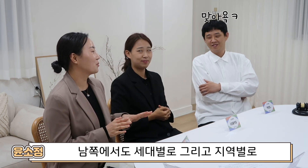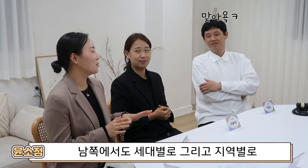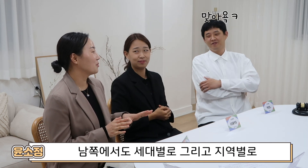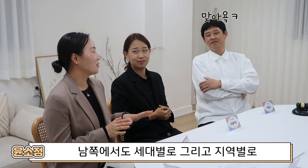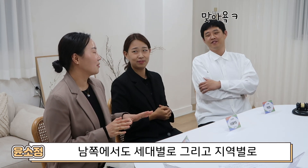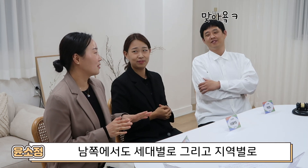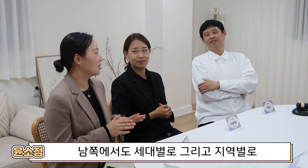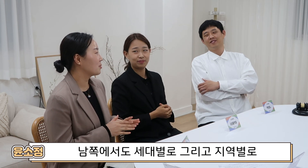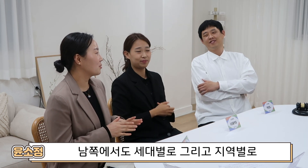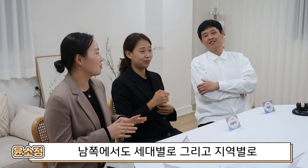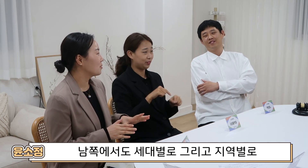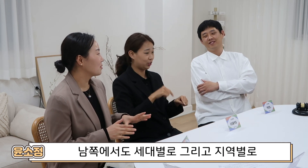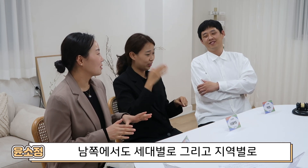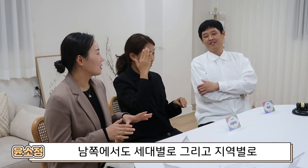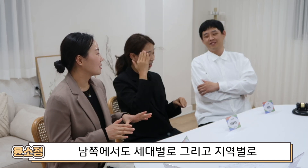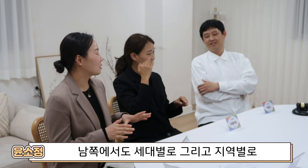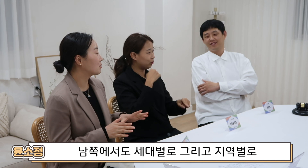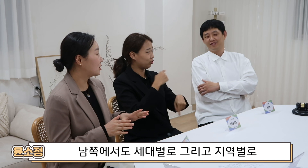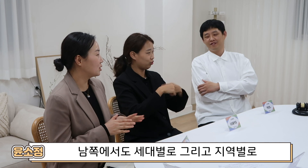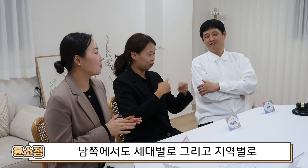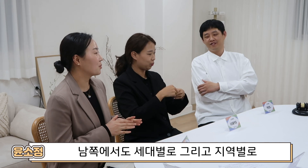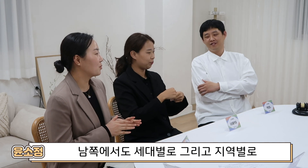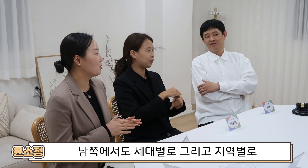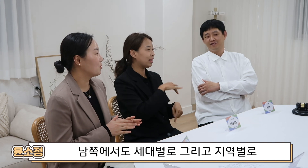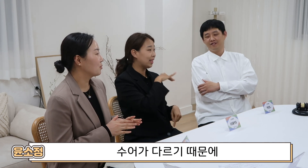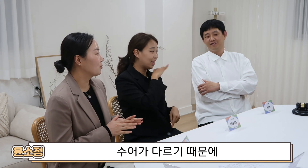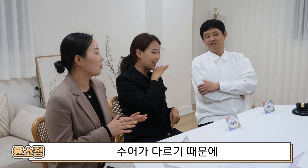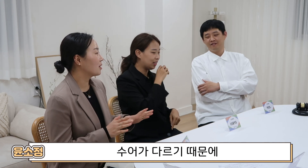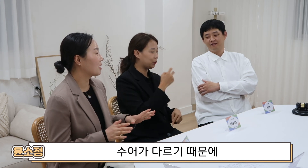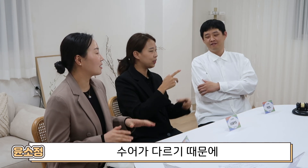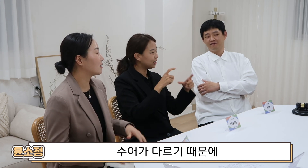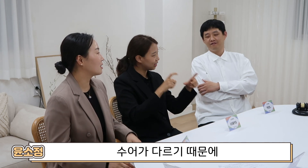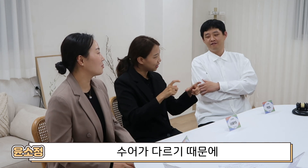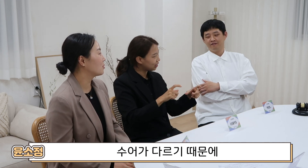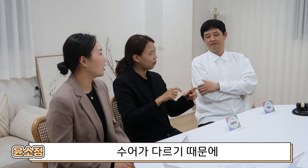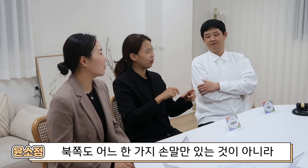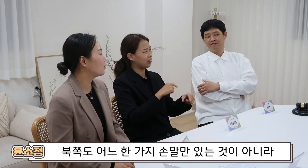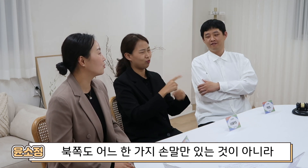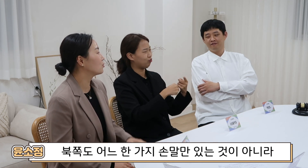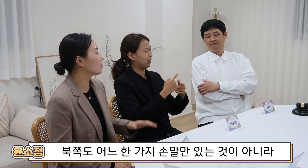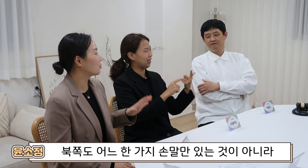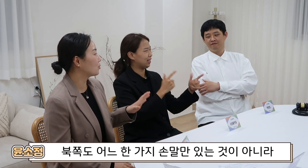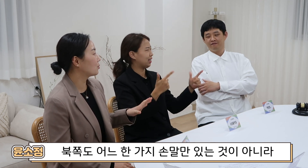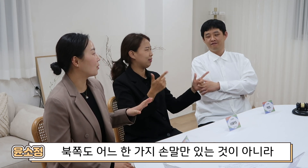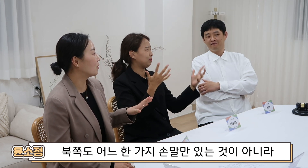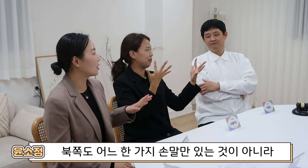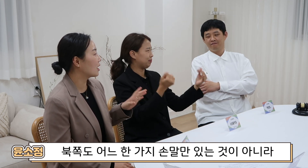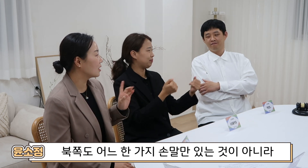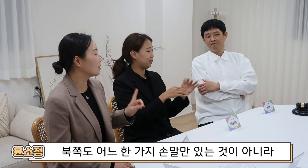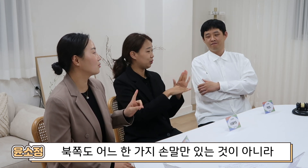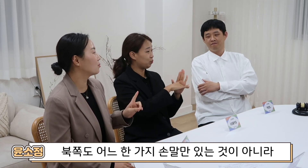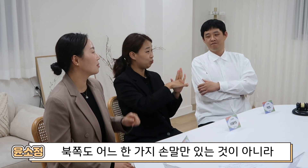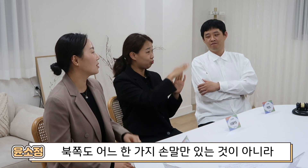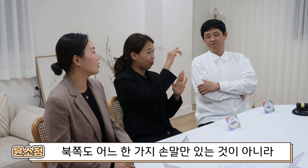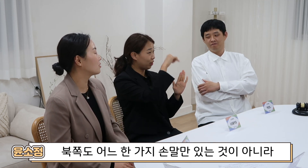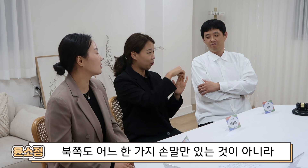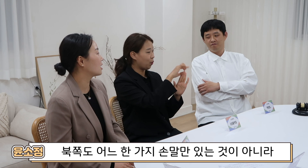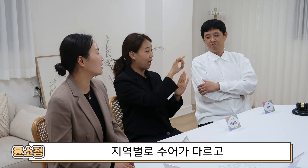남쪽에서도 세대별로 그리고 지역별로 수어가 다르기 때문에 북쪽도 어느 한 가지 손말만 있는 것이